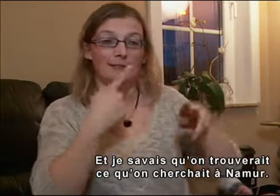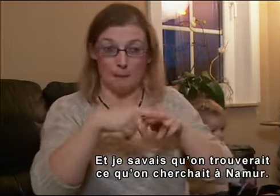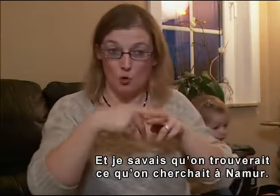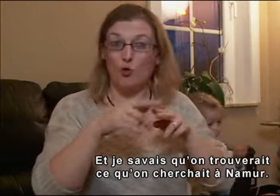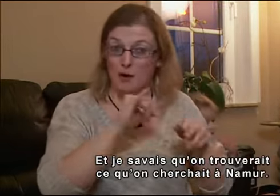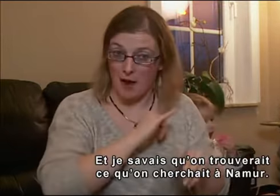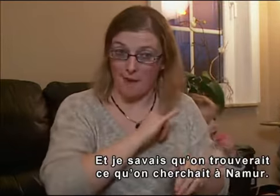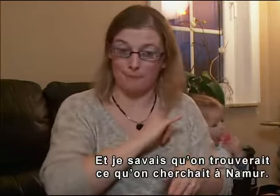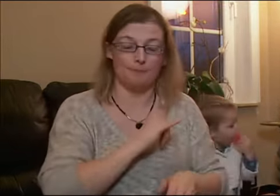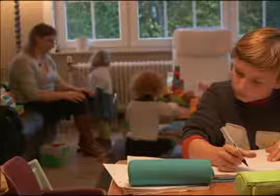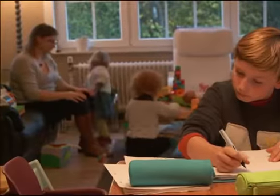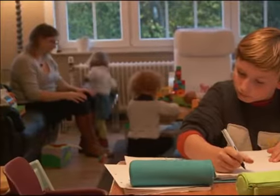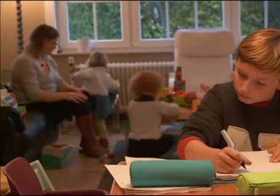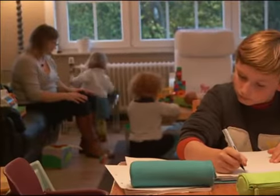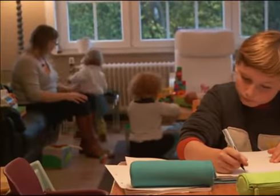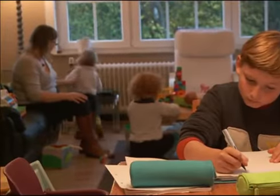ce qu'on cherchait à Namur.